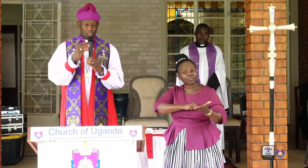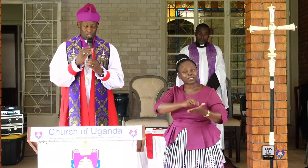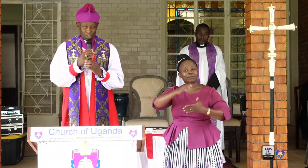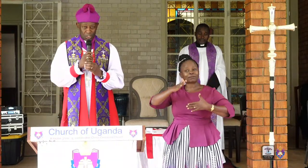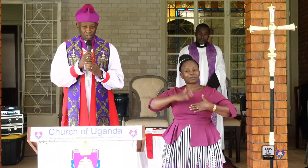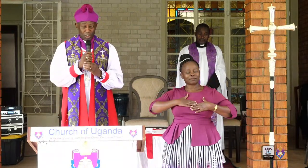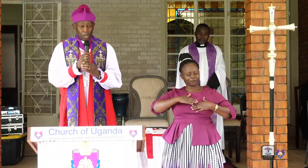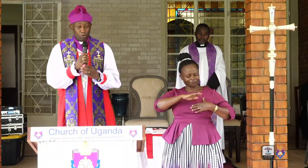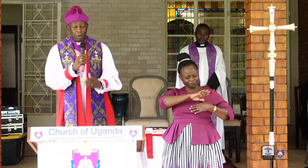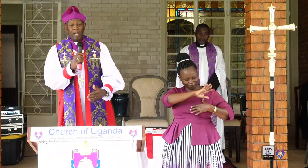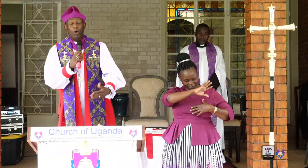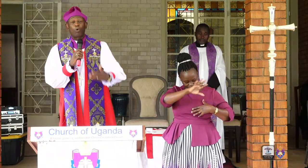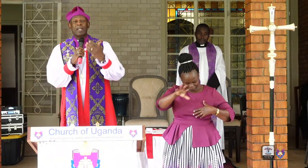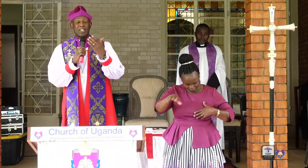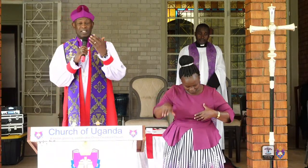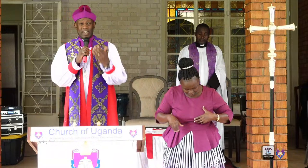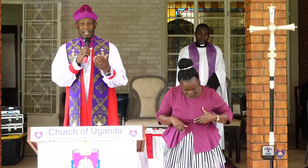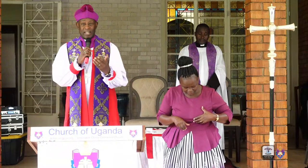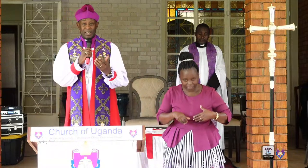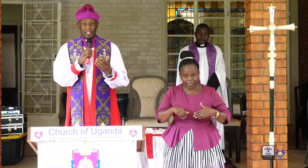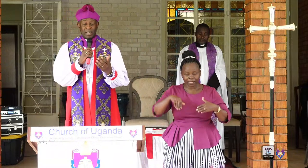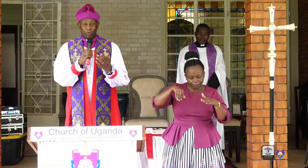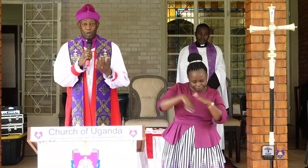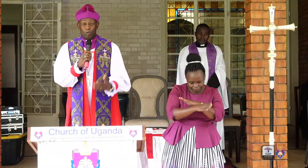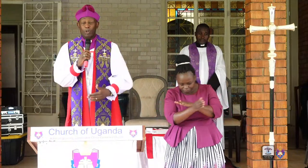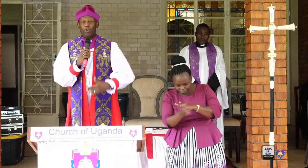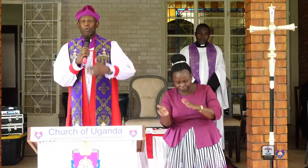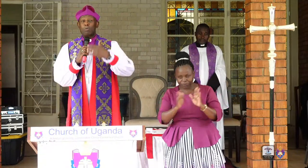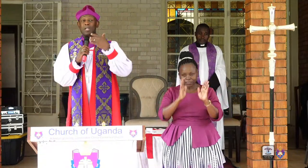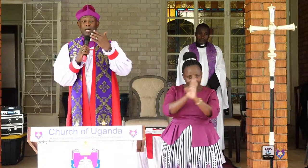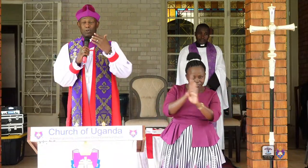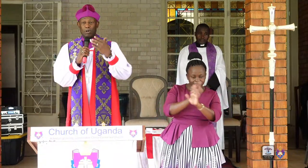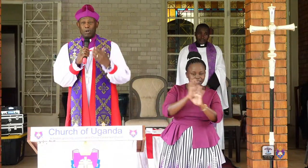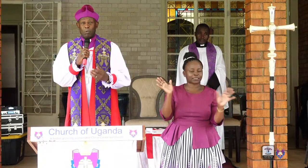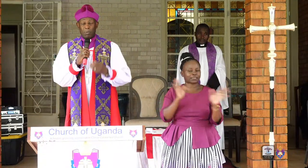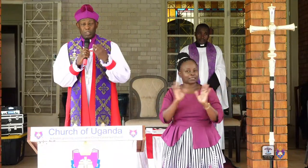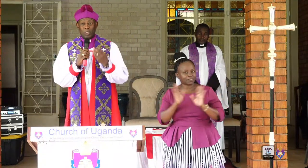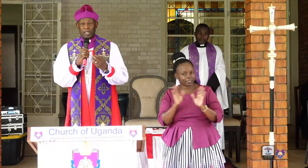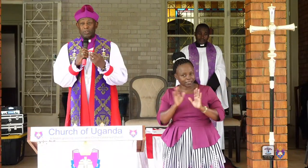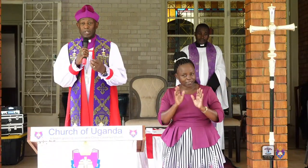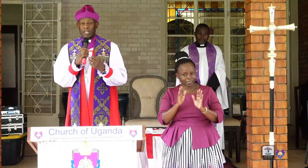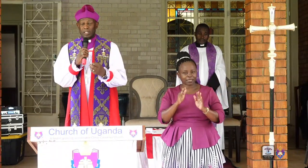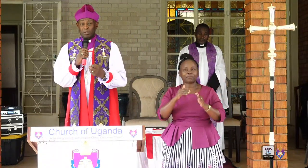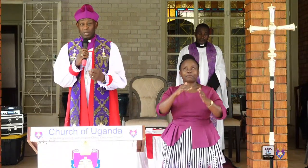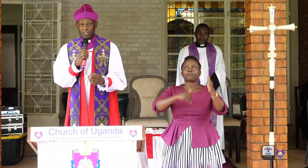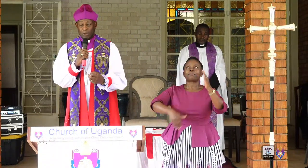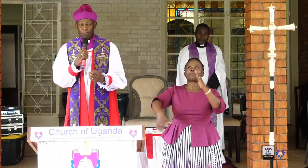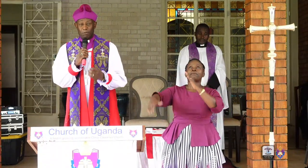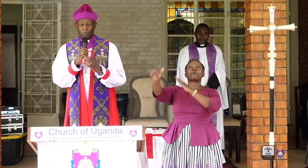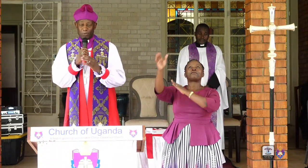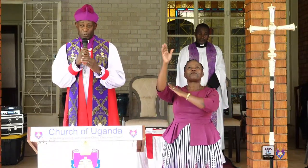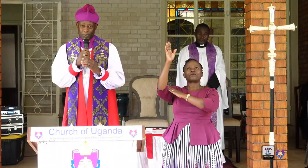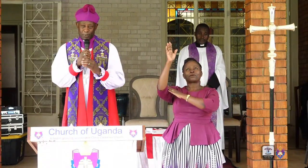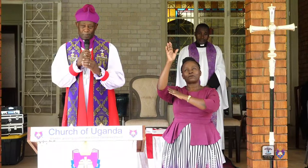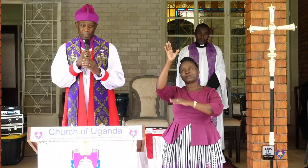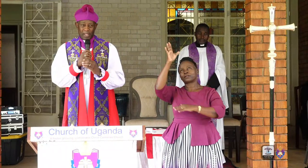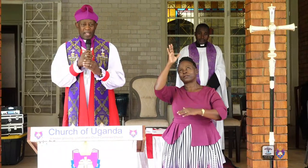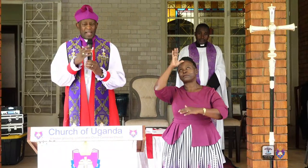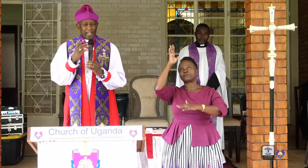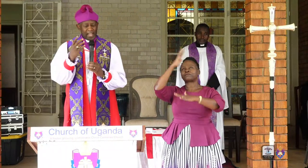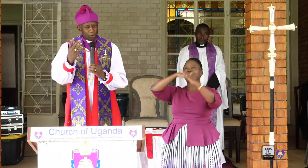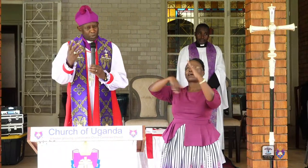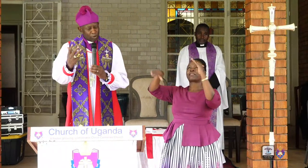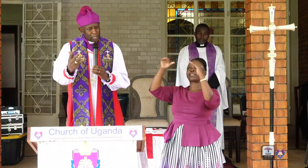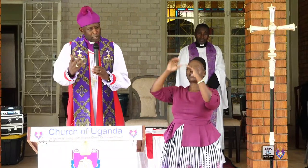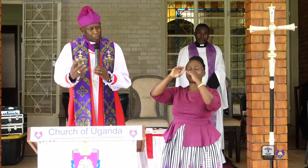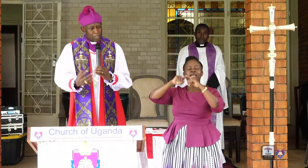bingi tulemenga okubikisa newankubadde okubibikako mu maaso ga Katonda ayirabina kitaffe omuggulu